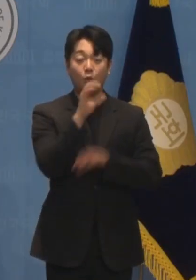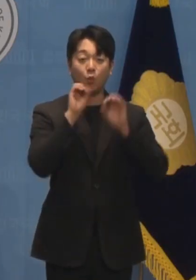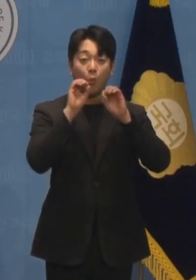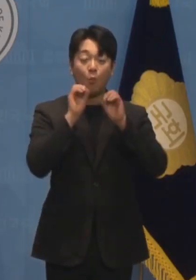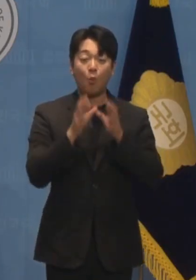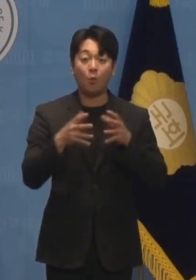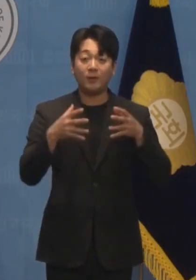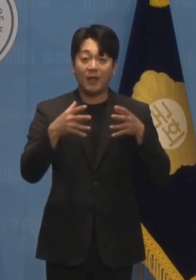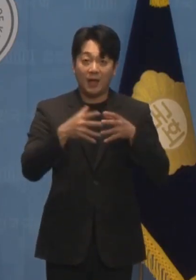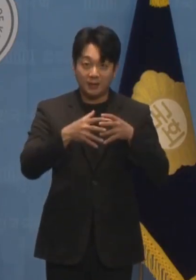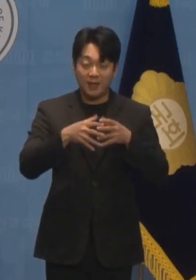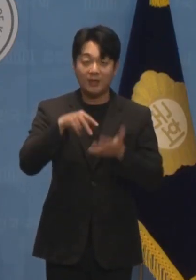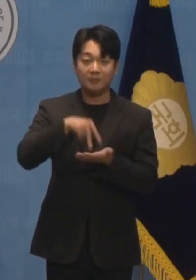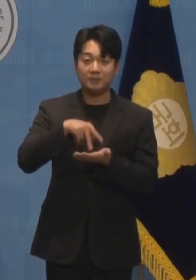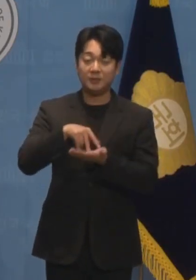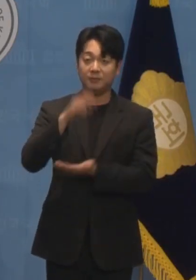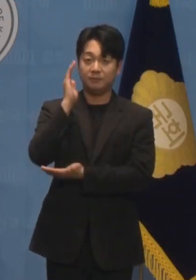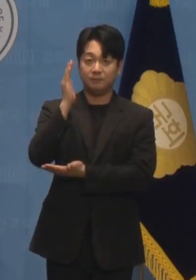말씀드리겠습니다.